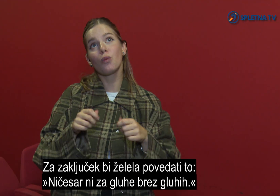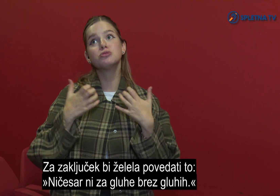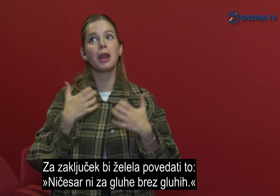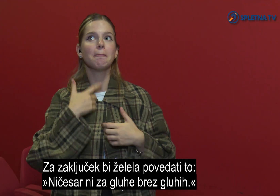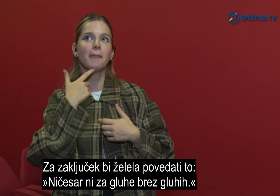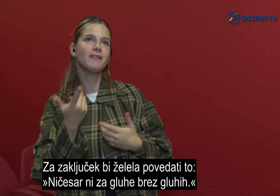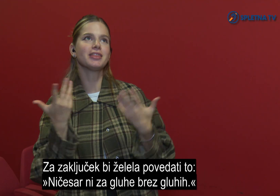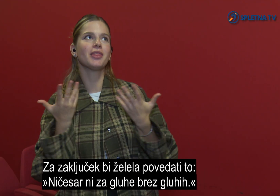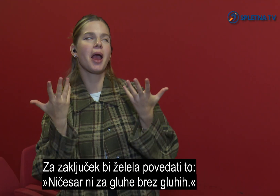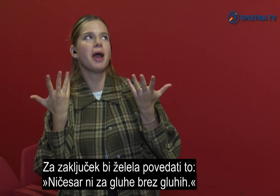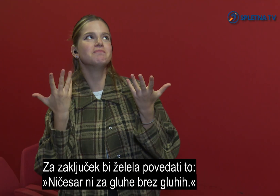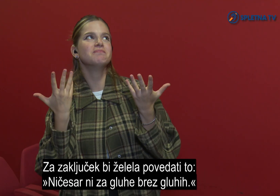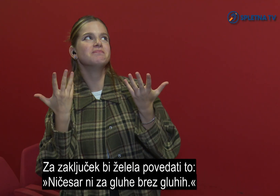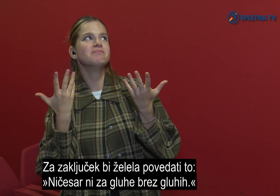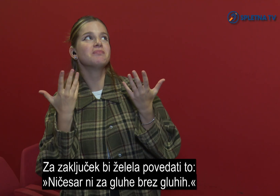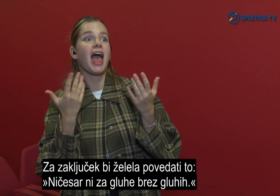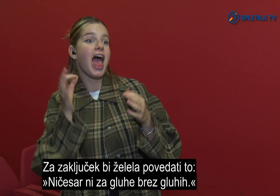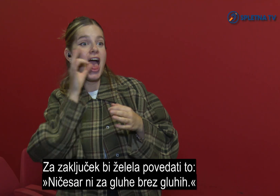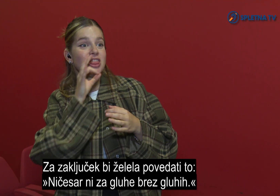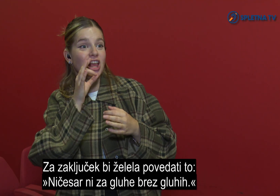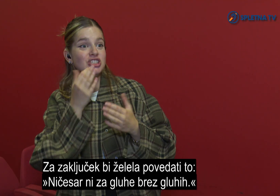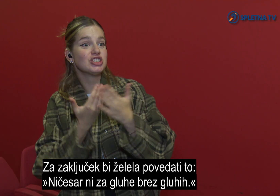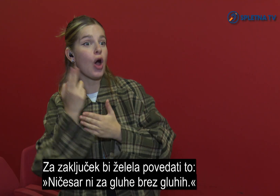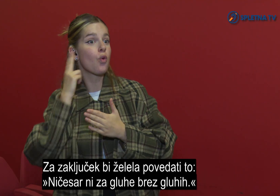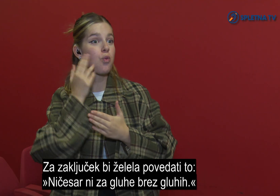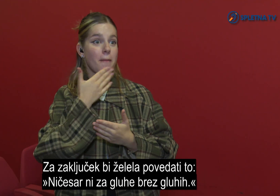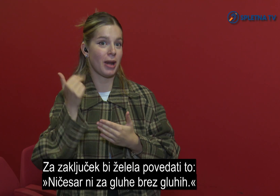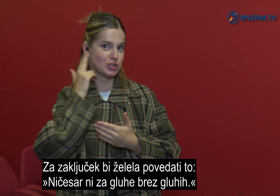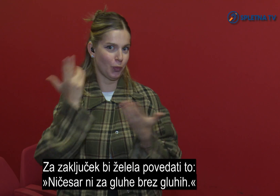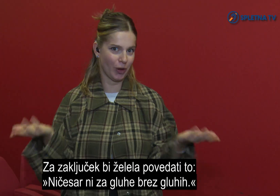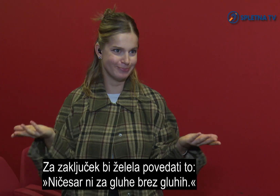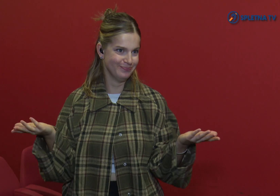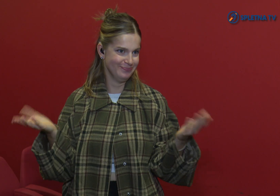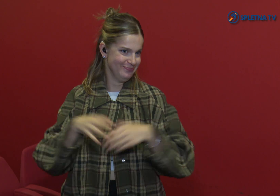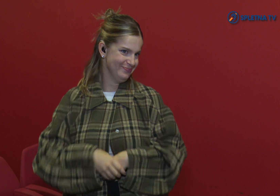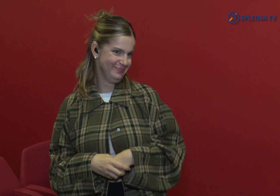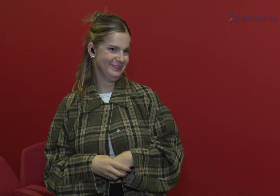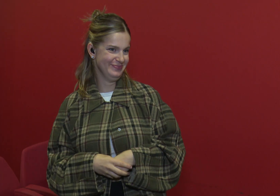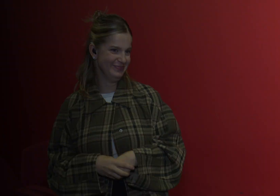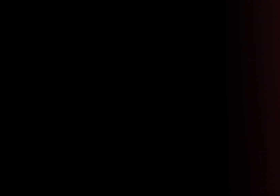Za zaključek bi želela povedati to. Ničesar ni za gluhe brez gluhih.